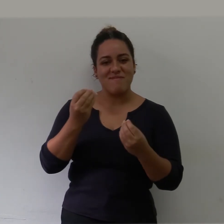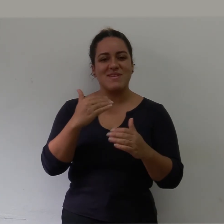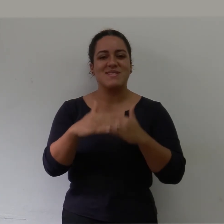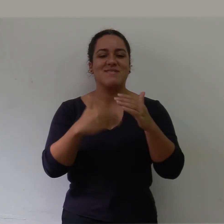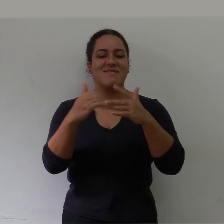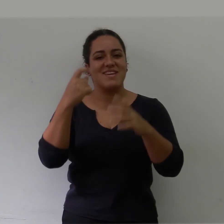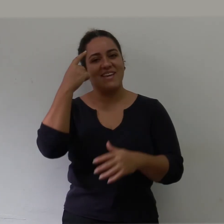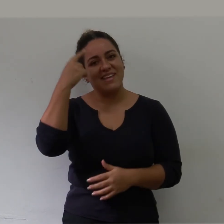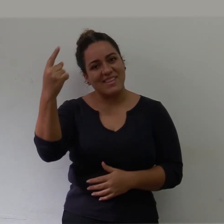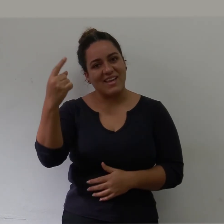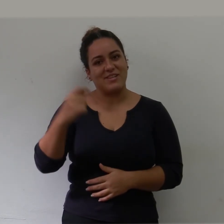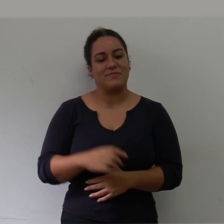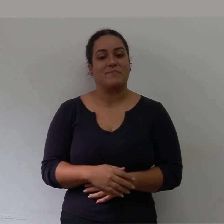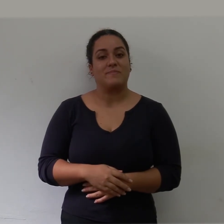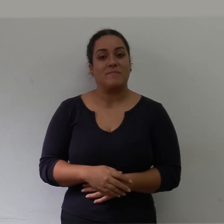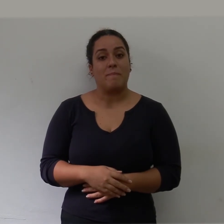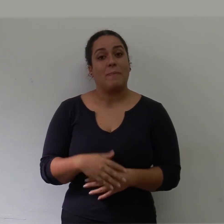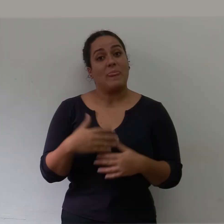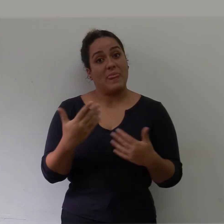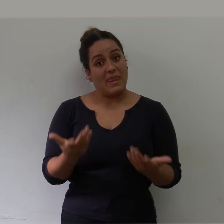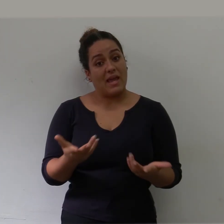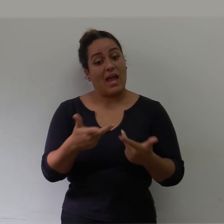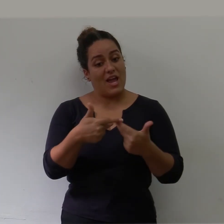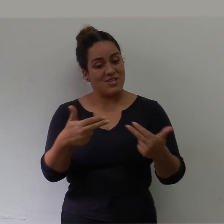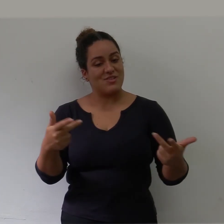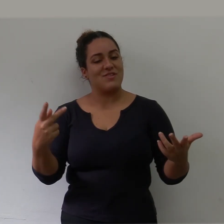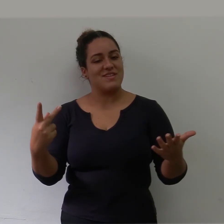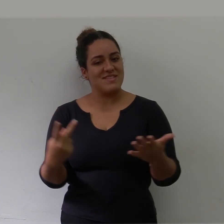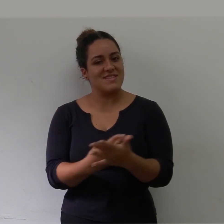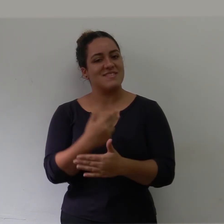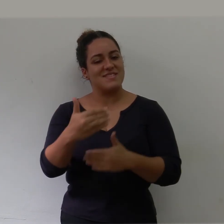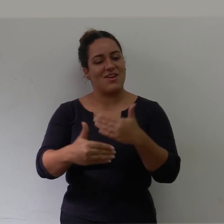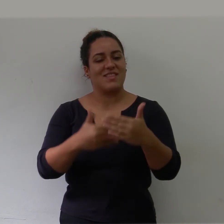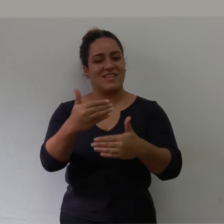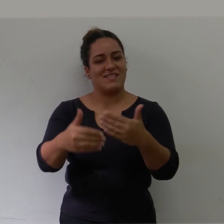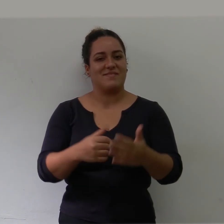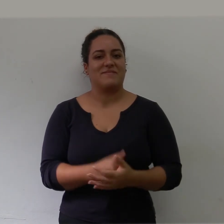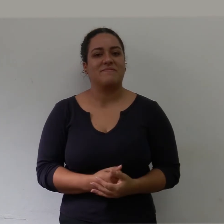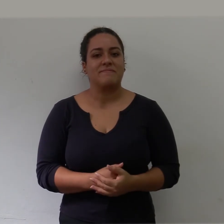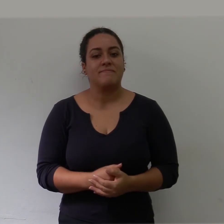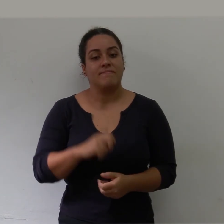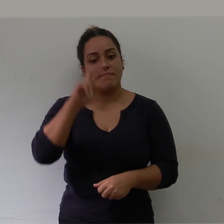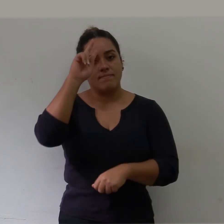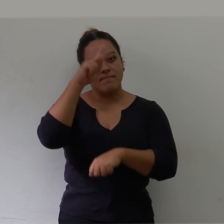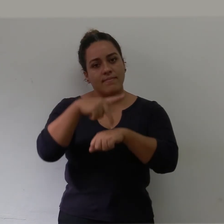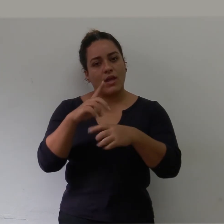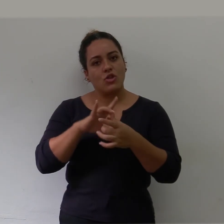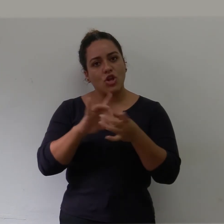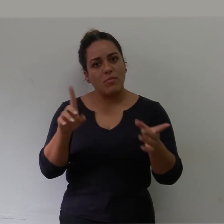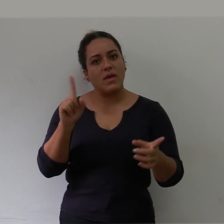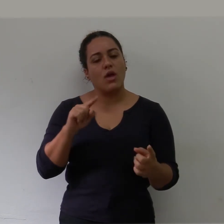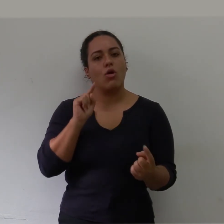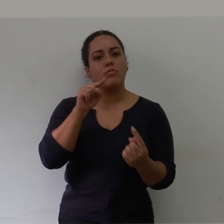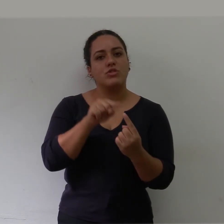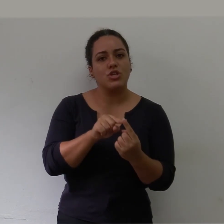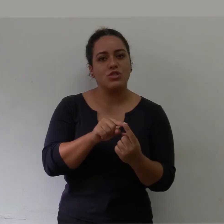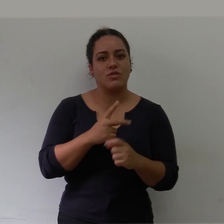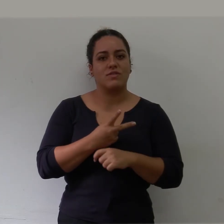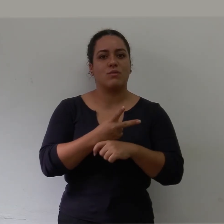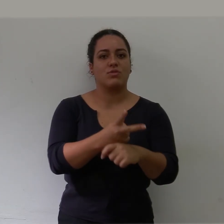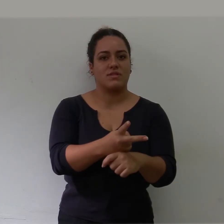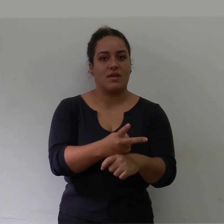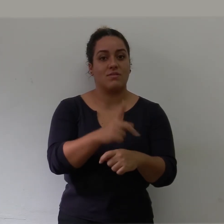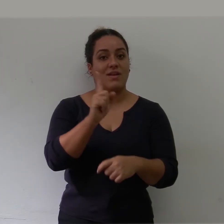desenvolver uma ideia para que as coisas aconteçam. A autonomia como um objetivo a ser